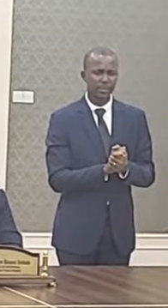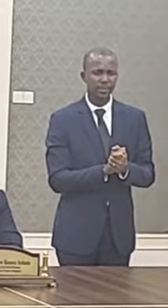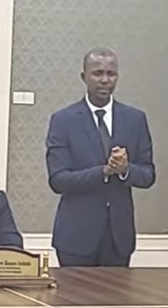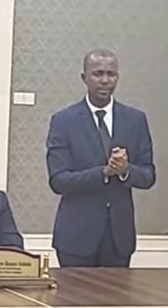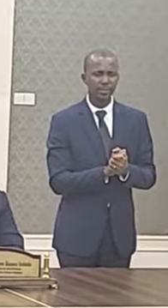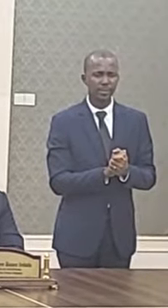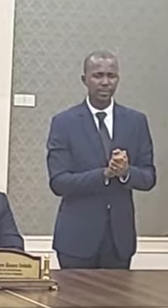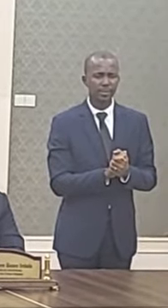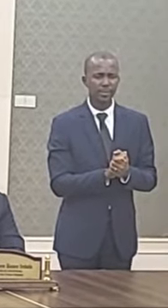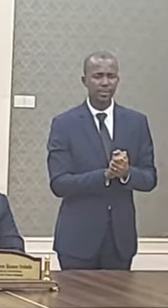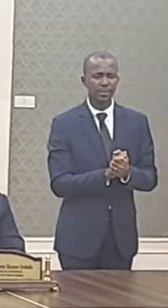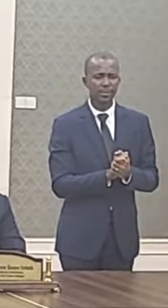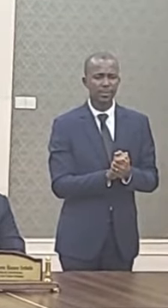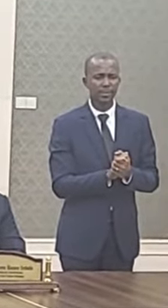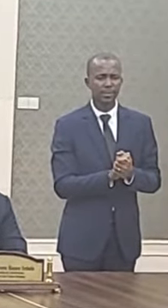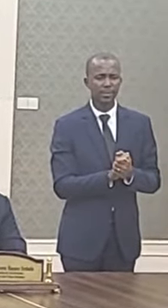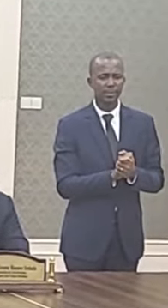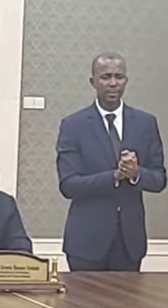Et